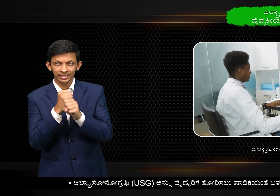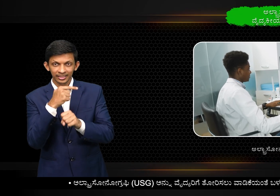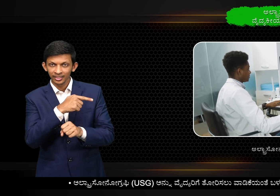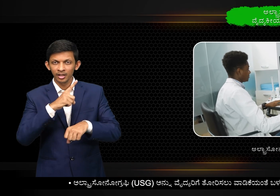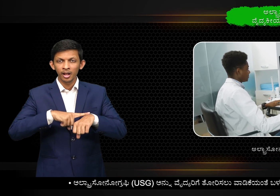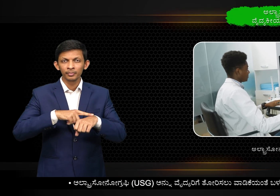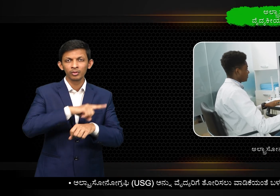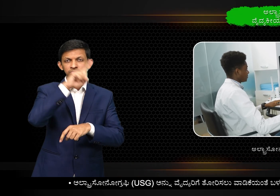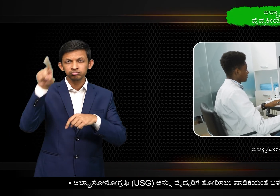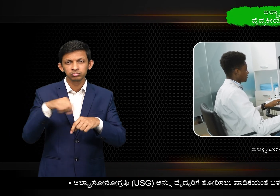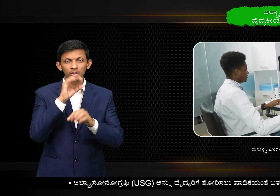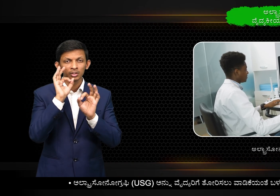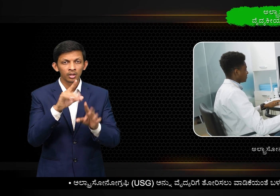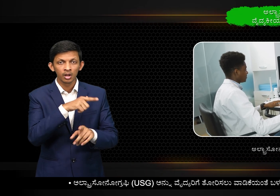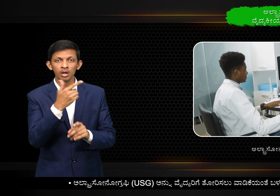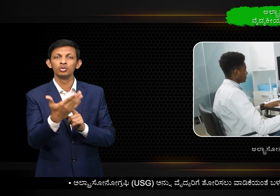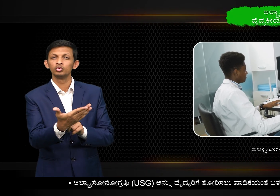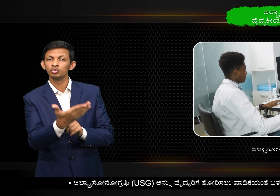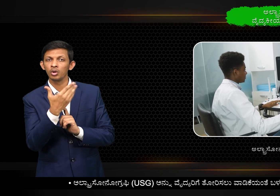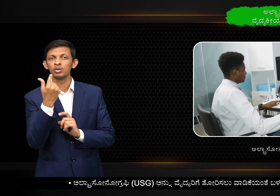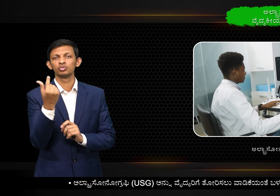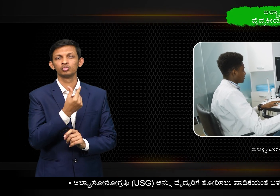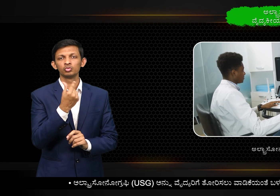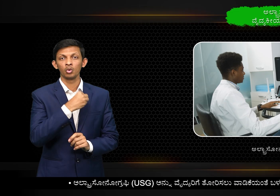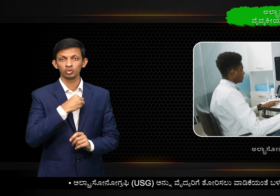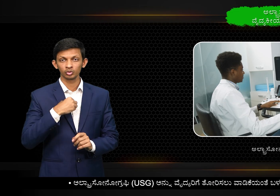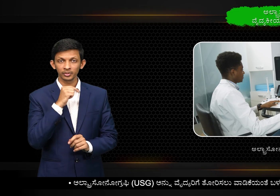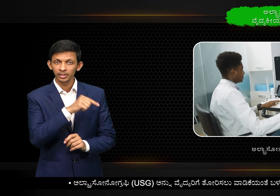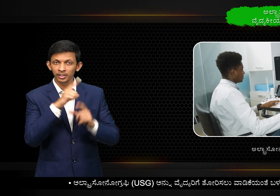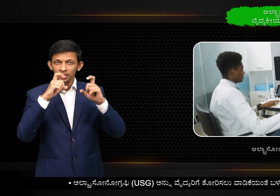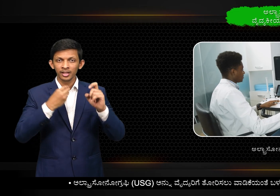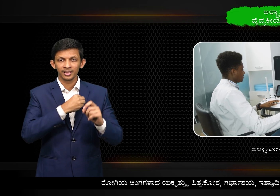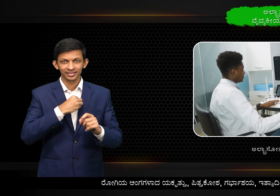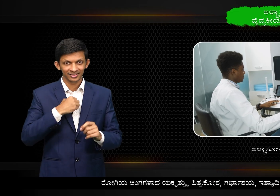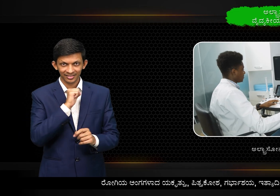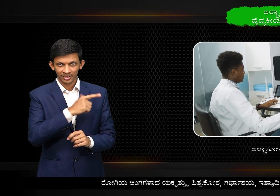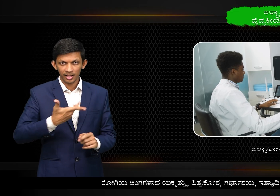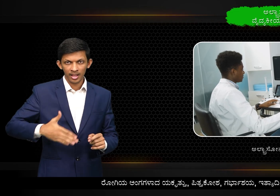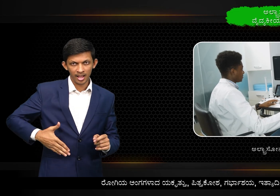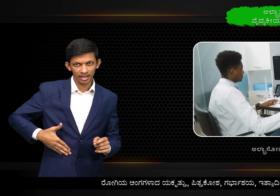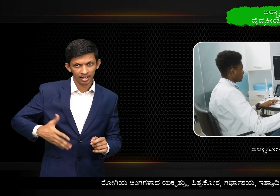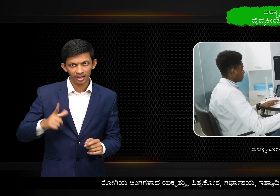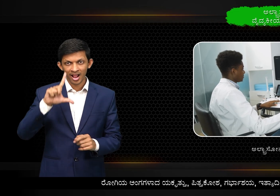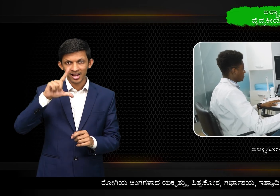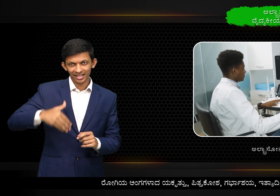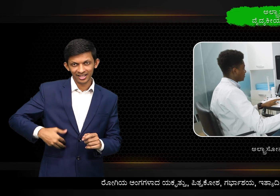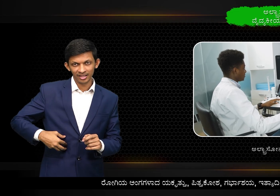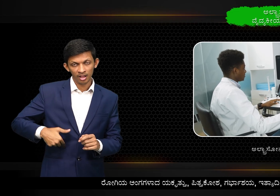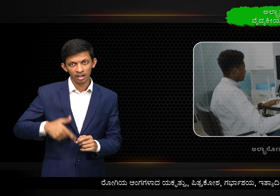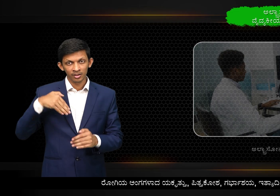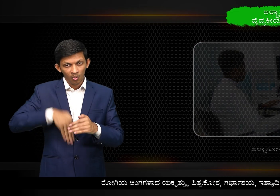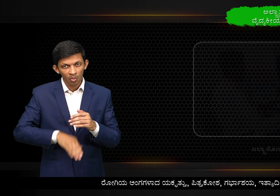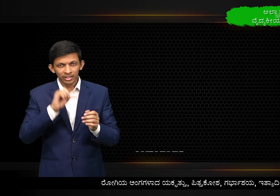ಅಲ್ಟ್ರಾಸೋನೋಗ್ರಾಫಿಕ್ ಯುಎಸ್ಜಿ ಅನ್ನು ವೈದ್ಯರಿಗೆ ತೋರಿಸಲು ವಾಡಿಕೆಯಂತೆ ಬಳಸಲಾಗುತ್ತದೆ. ರೋಗಿಯ ಅಂಗಗಳಾದ